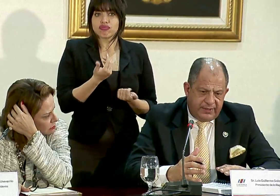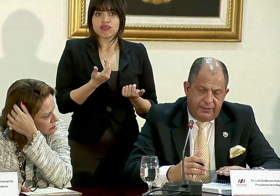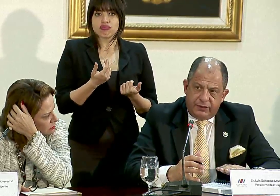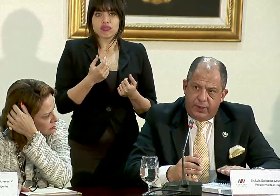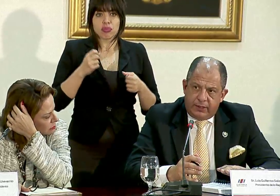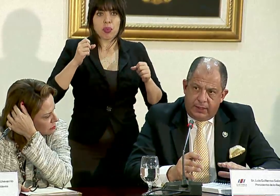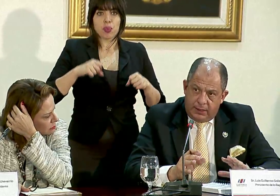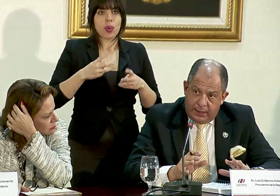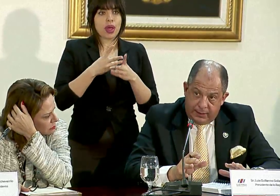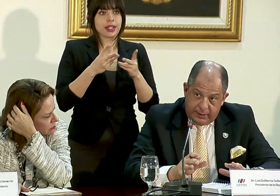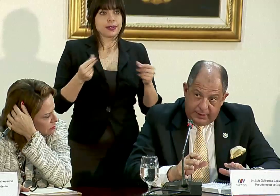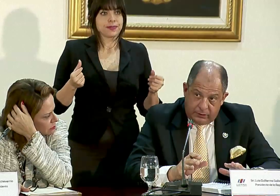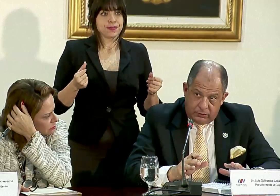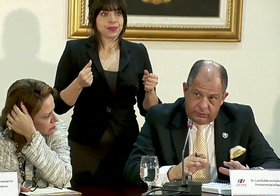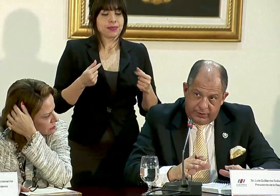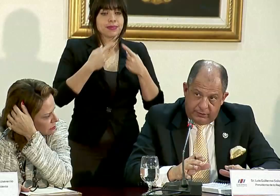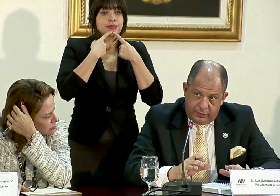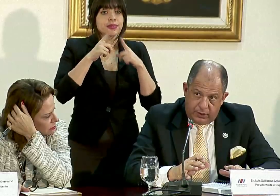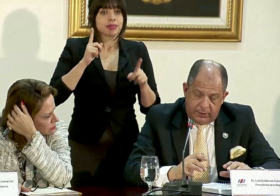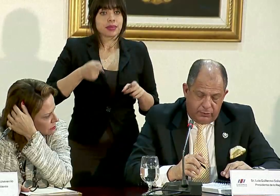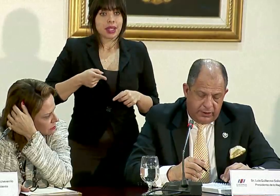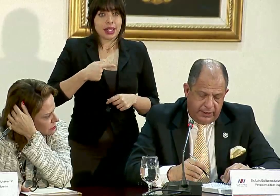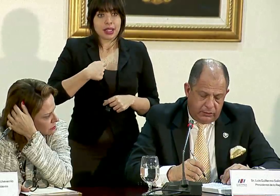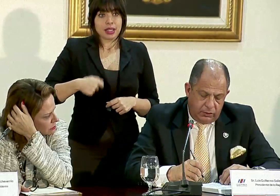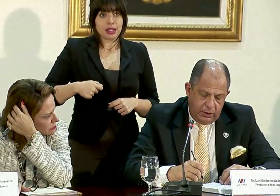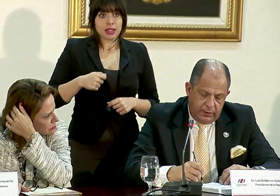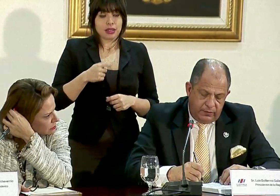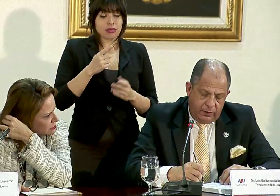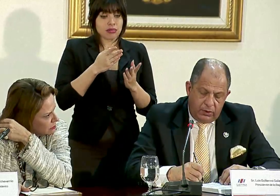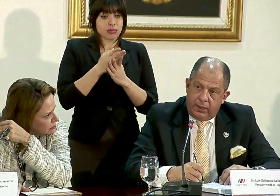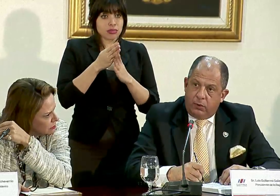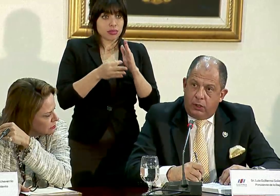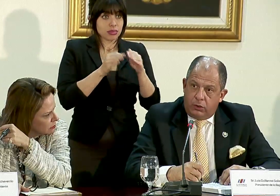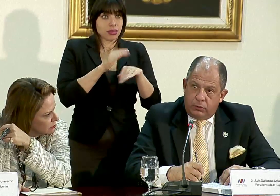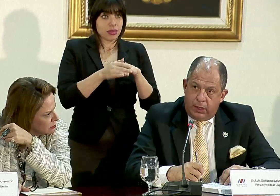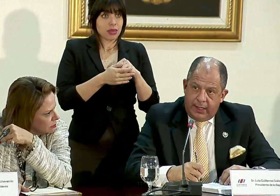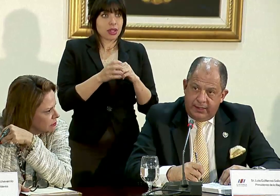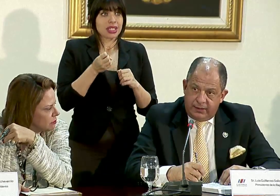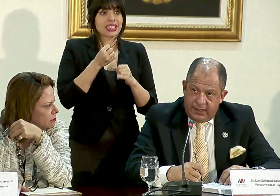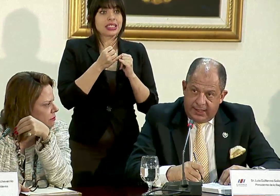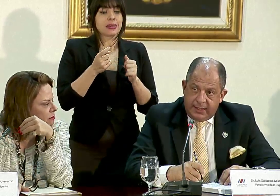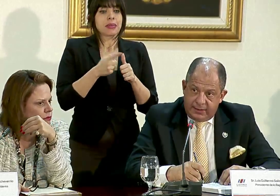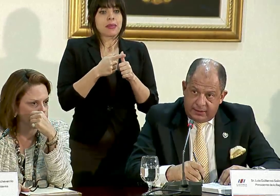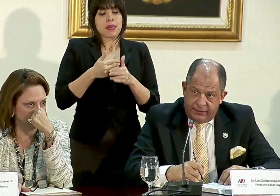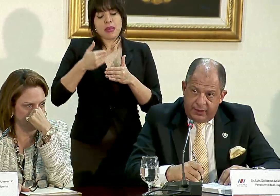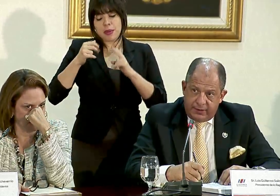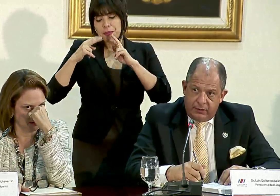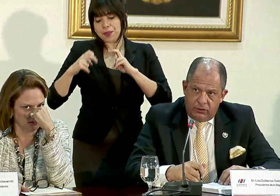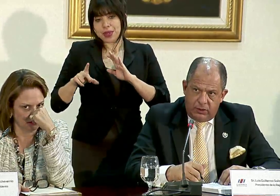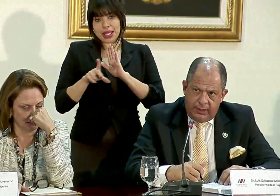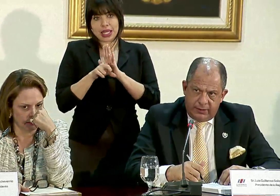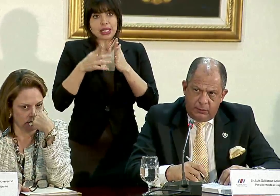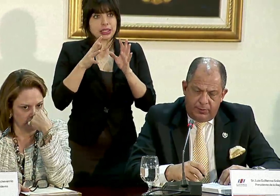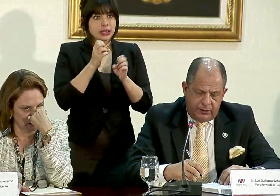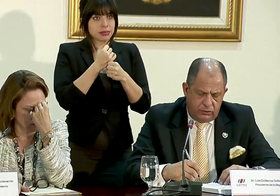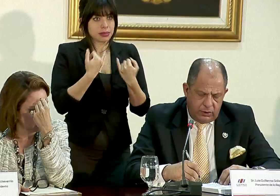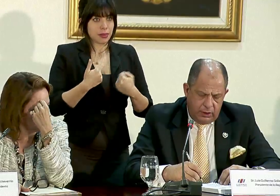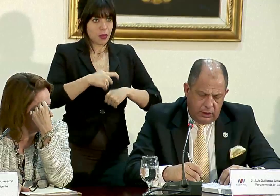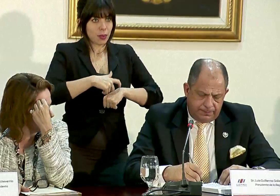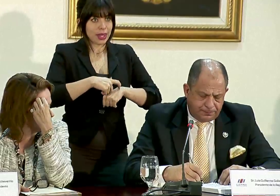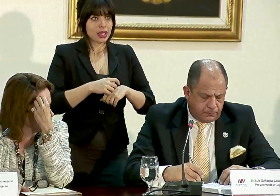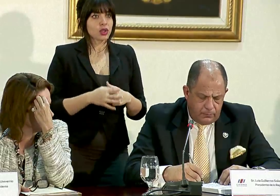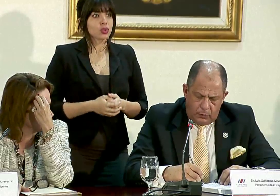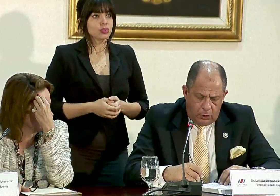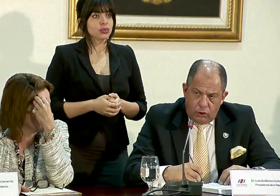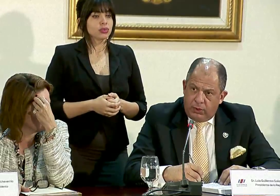puede ser resuelta la del decreto regularla por decreto sin un adecuado análisis legal que se está realizando en este momento